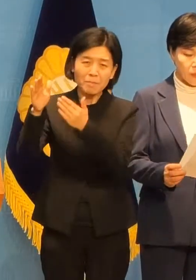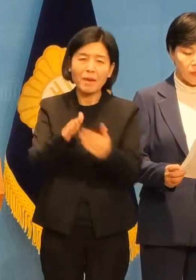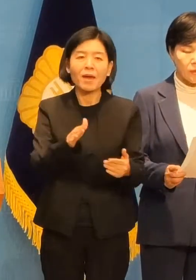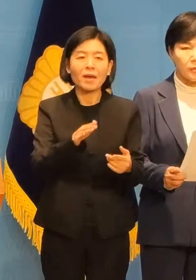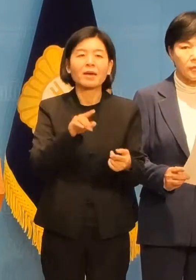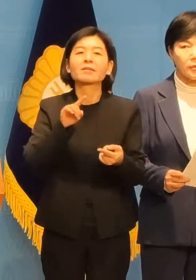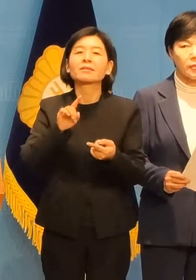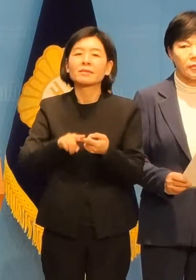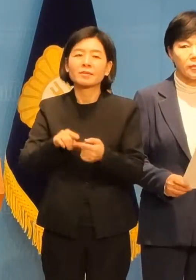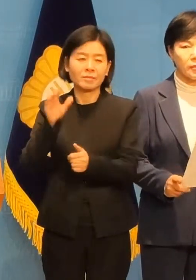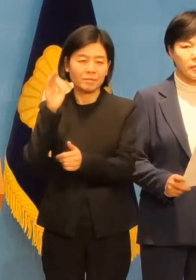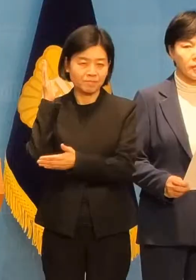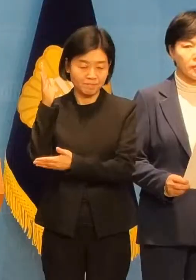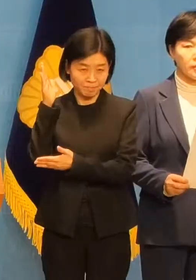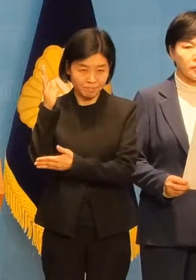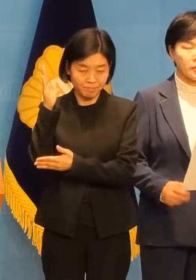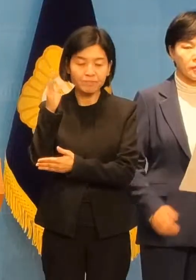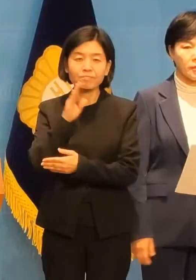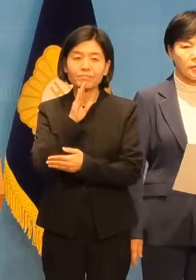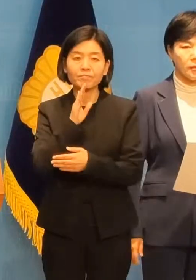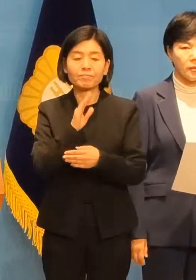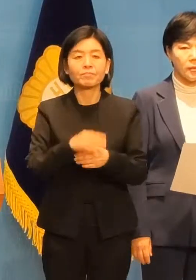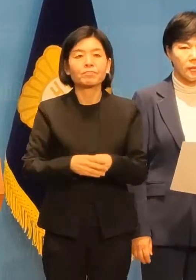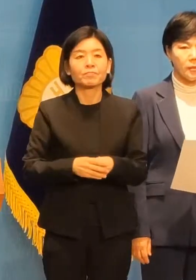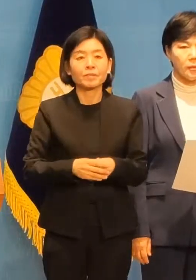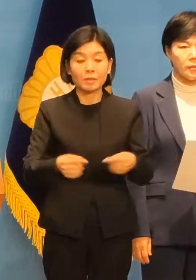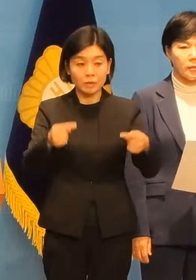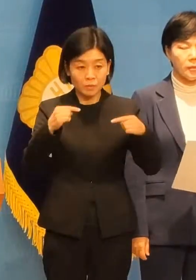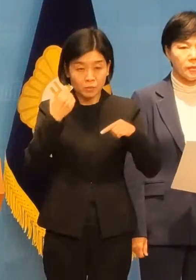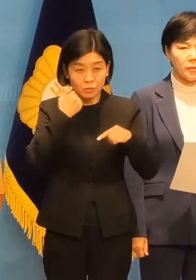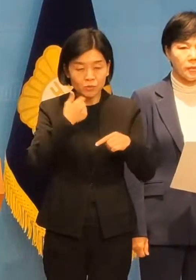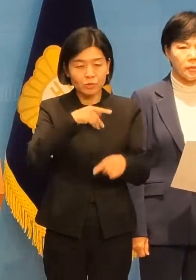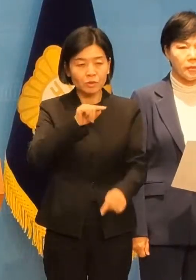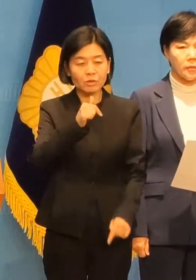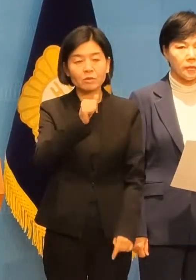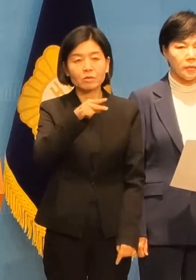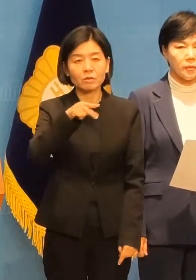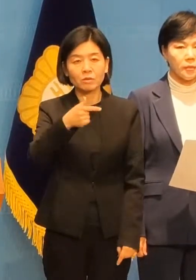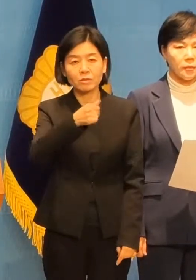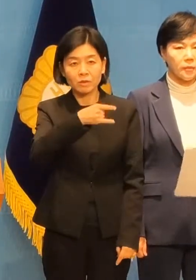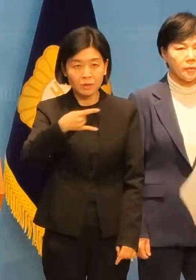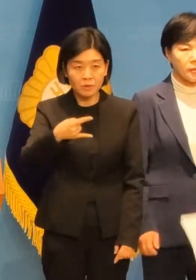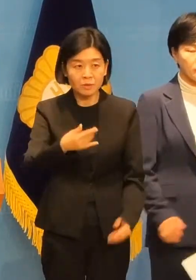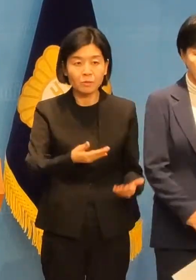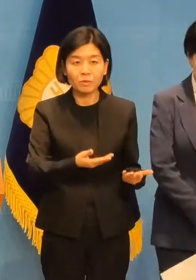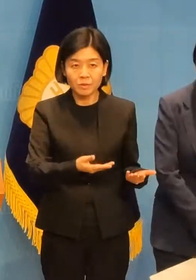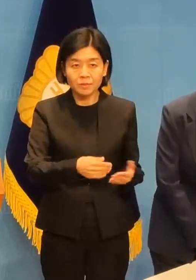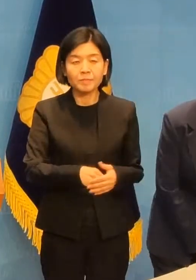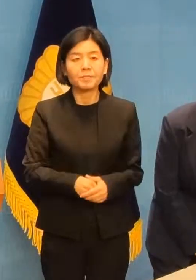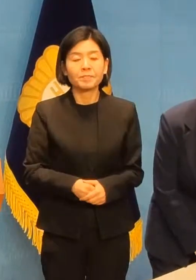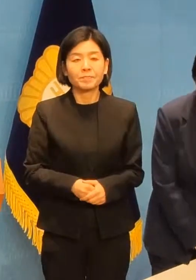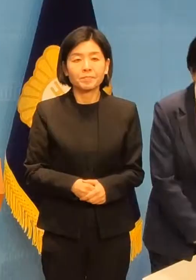참석하신 의원님들 인사드리겠습니다. 전현희 수석최고위원 오셨습니다.